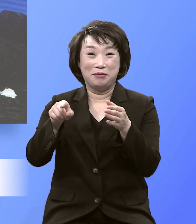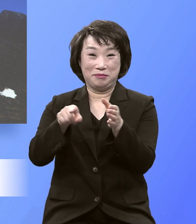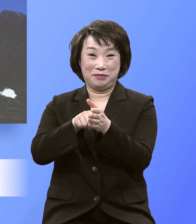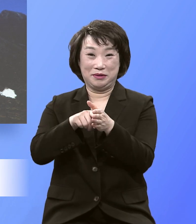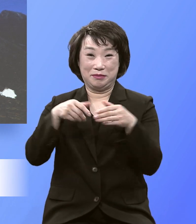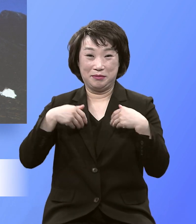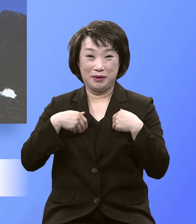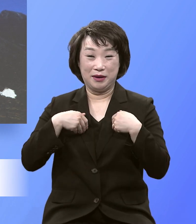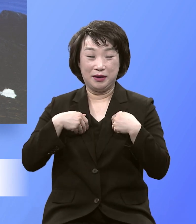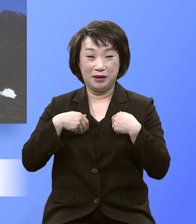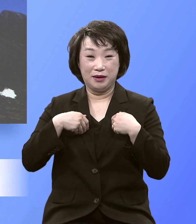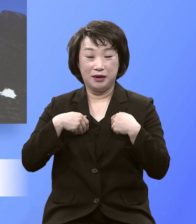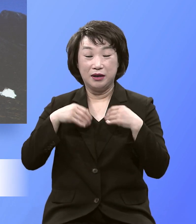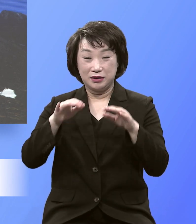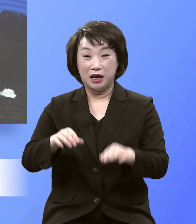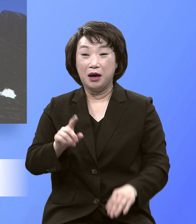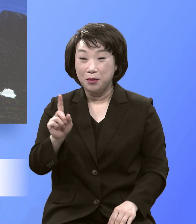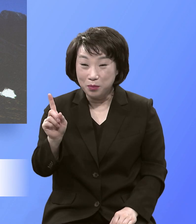믿되